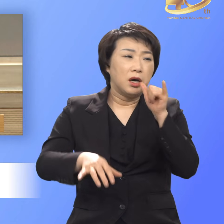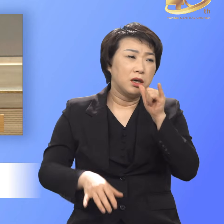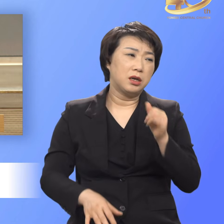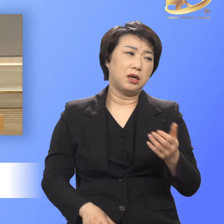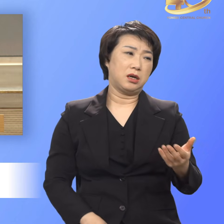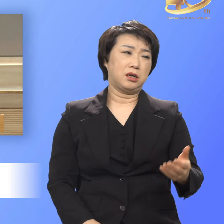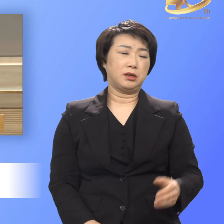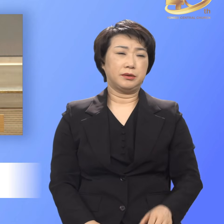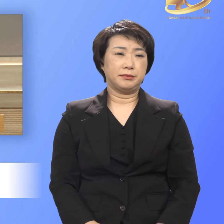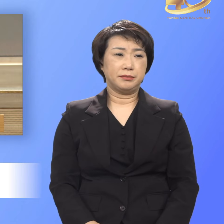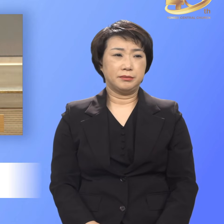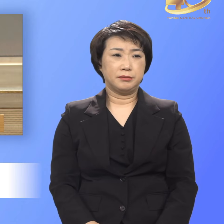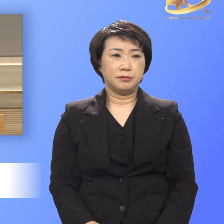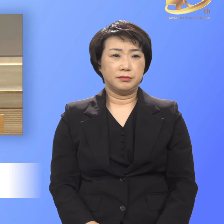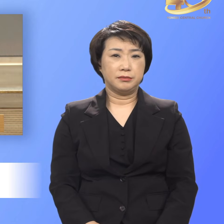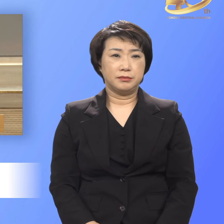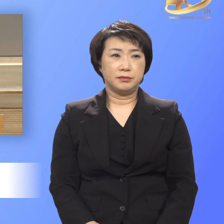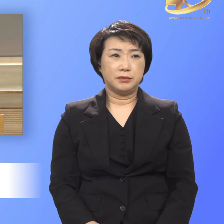시간이요.